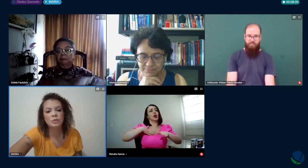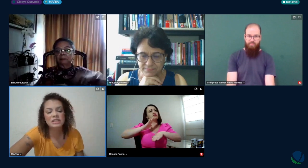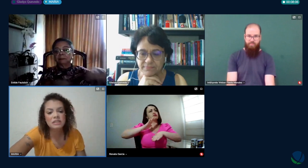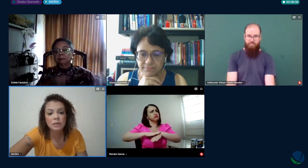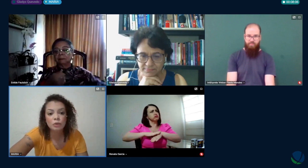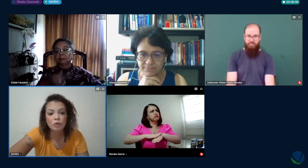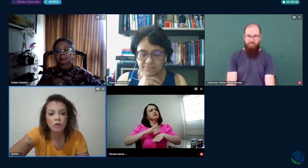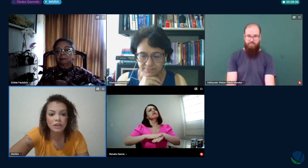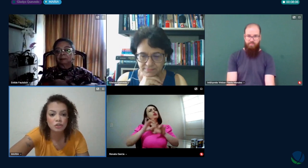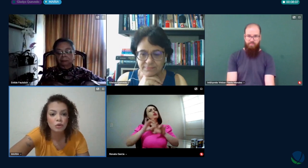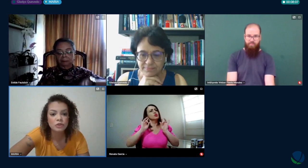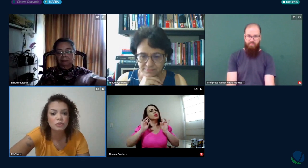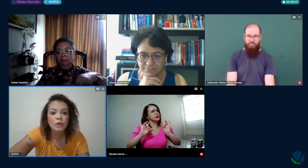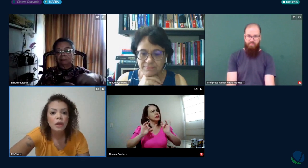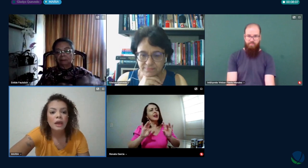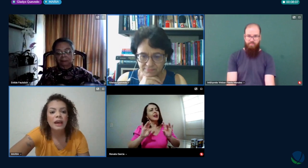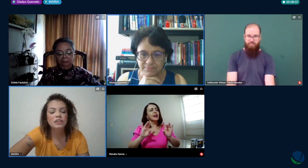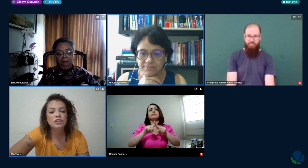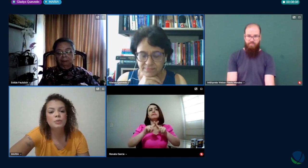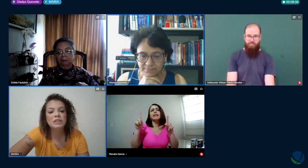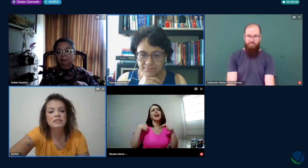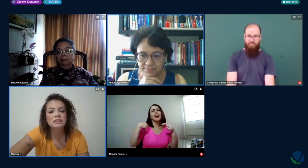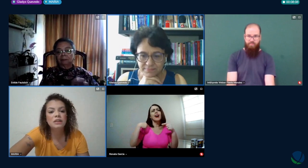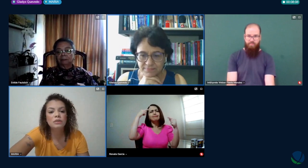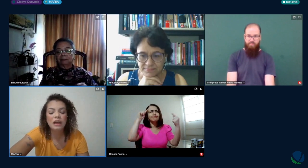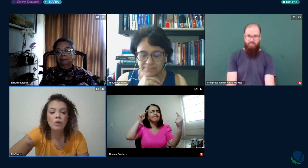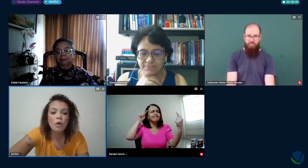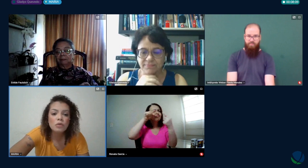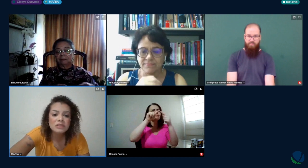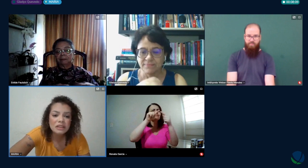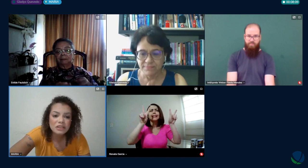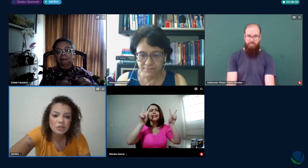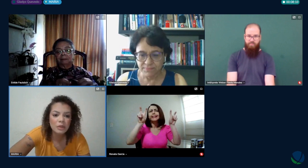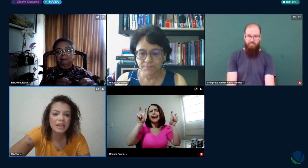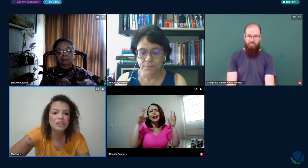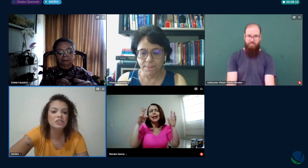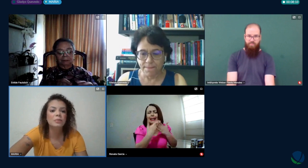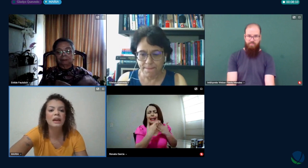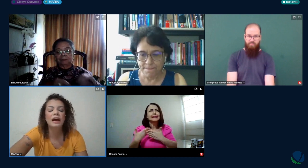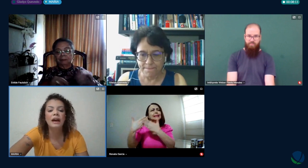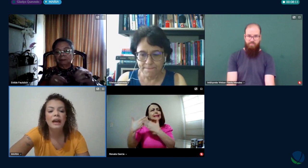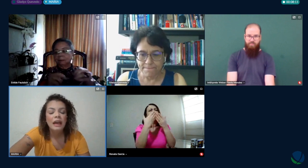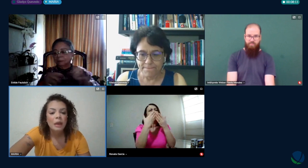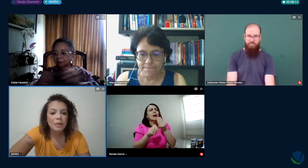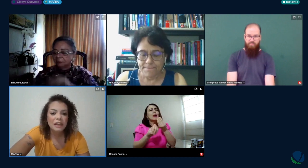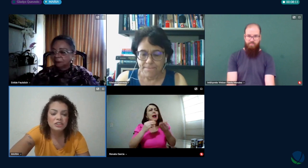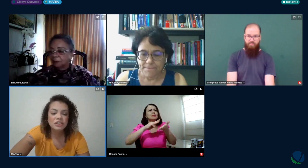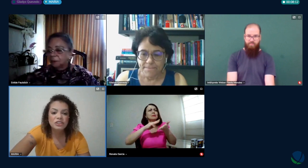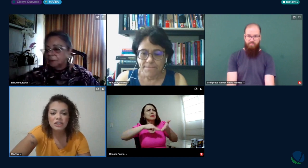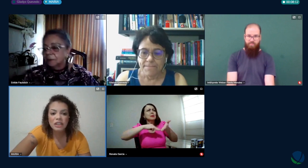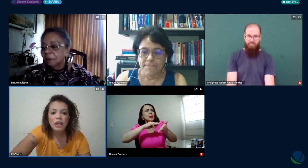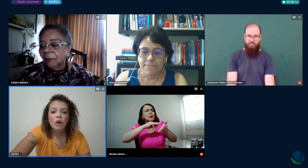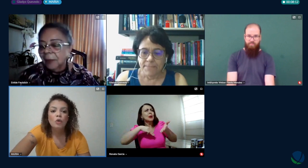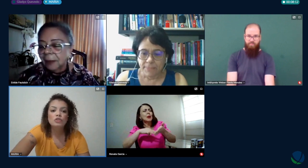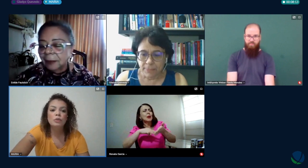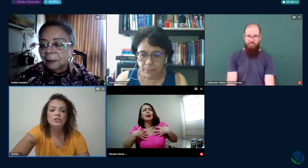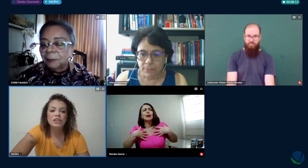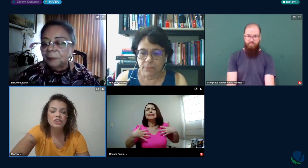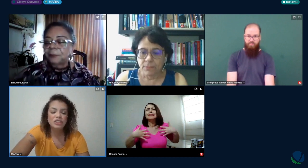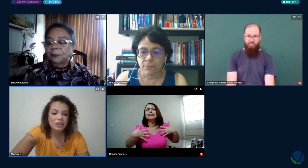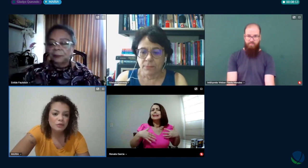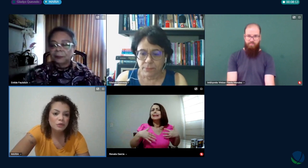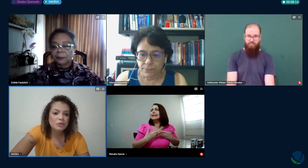língua. A gente precisa ser muito corajoso. A gente precisa lutar constantemente para atingir